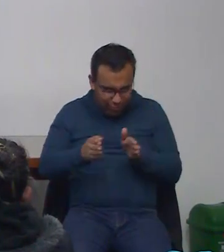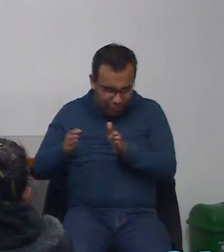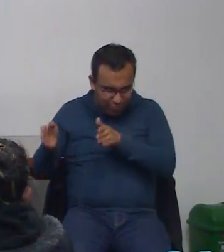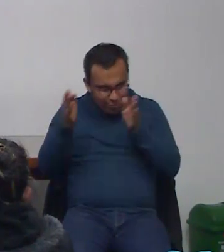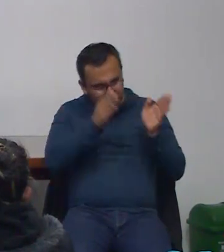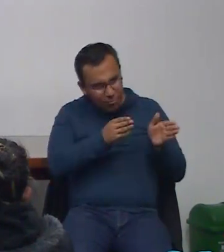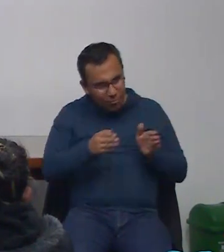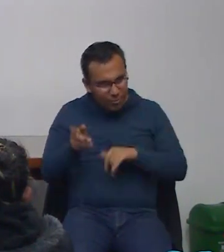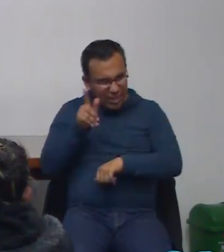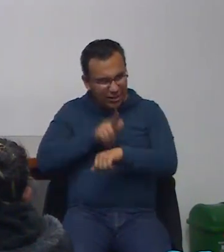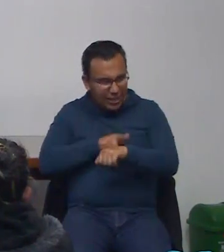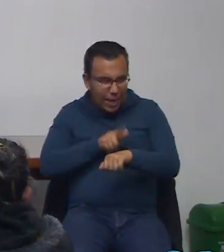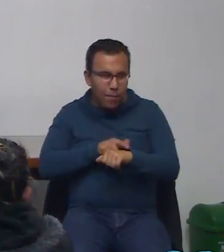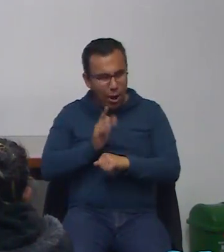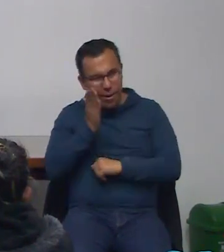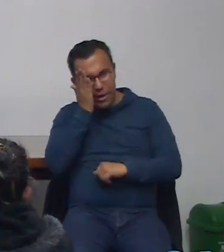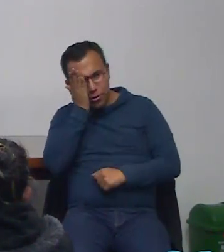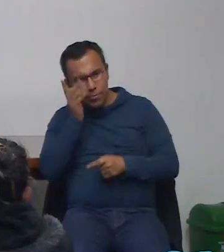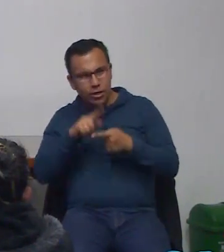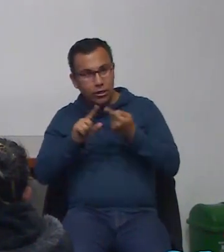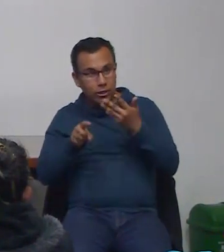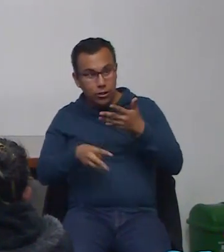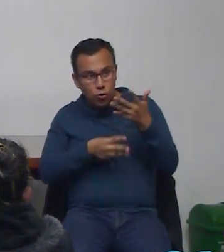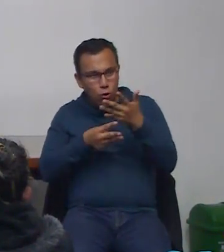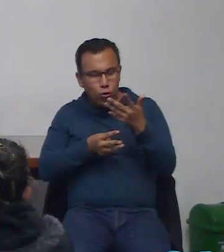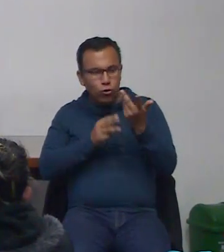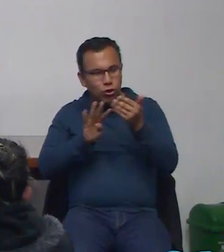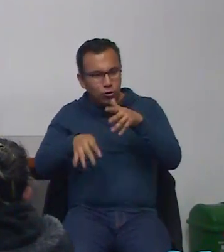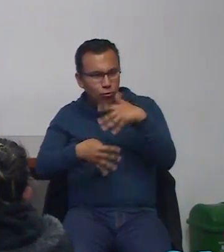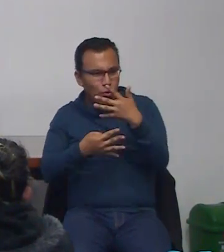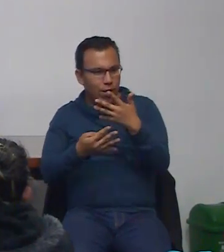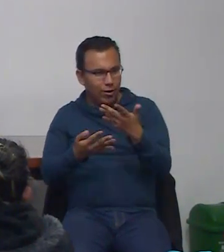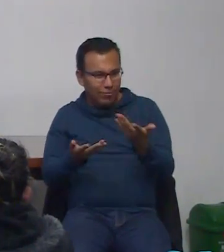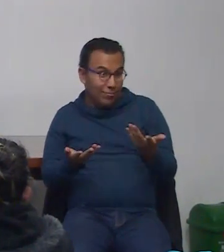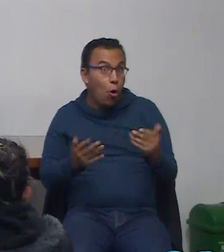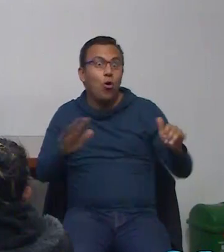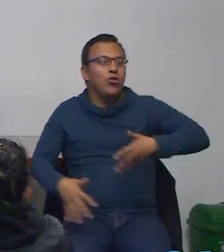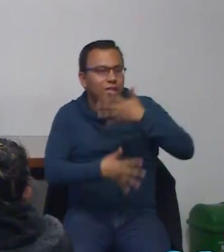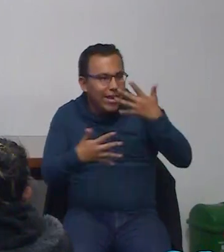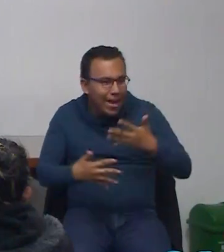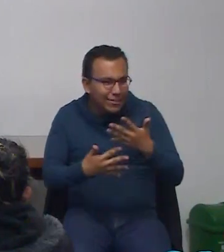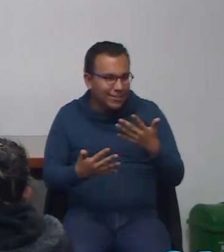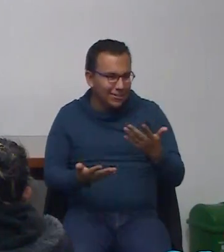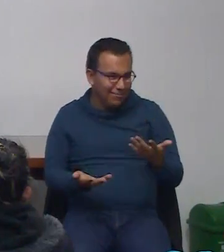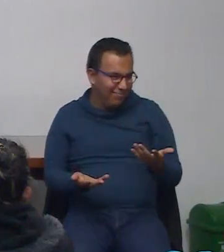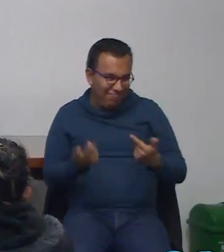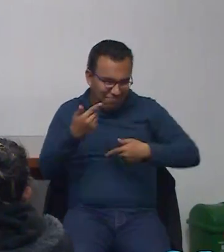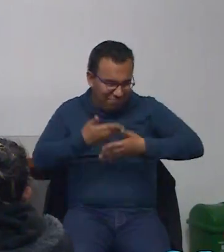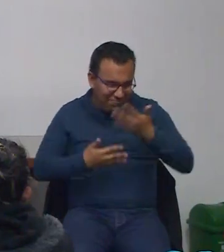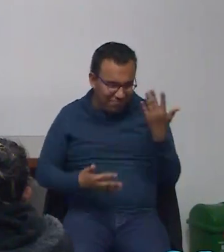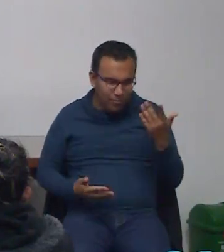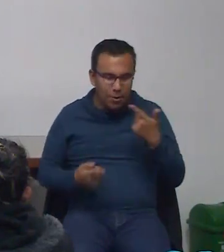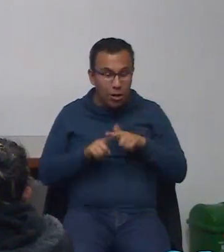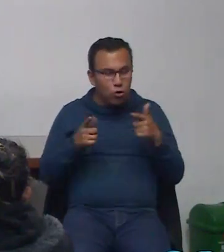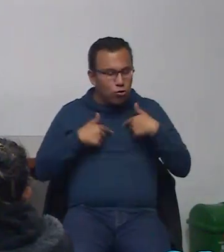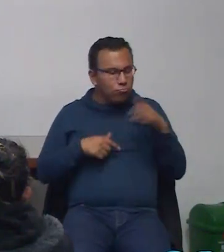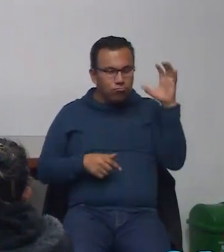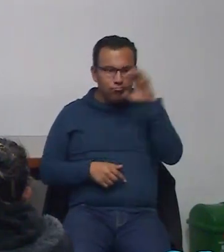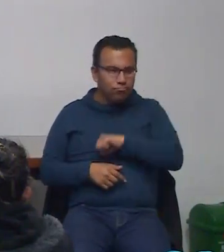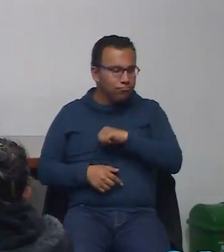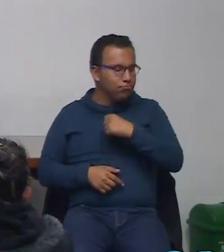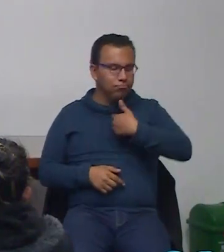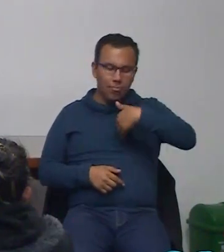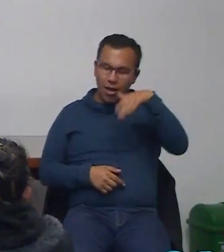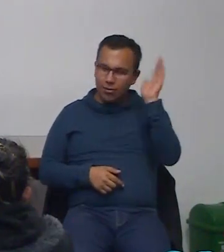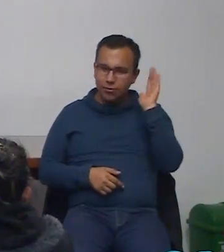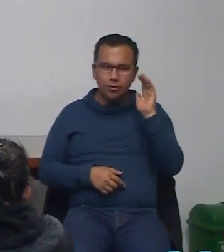encontrar como esta estructura para lograr hacer estas cosas sí pero digamos que entonces claro yo me identifico mucho